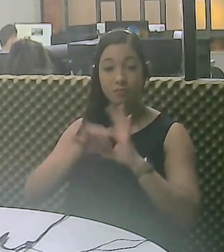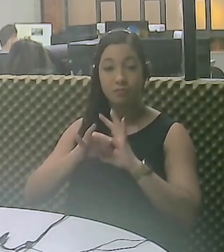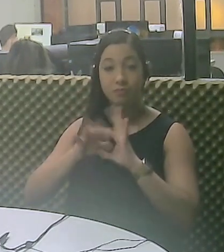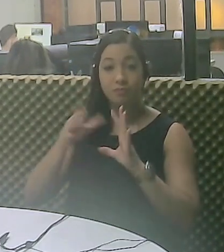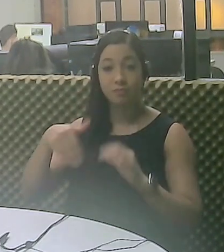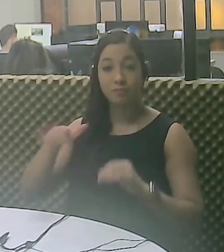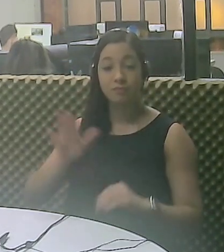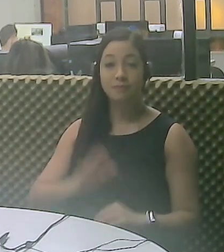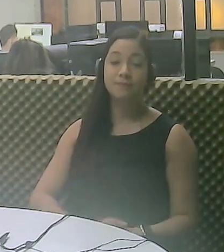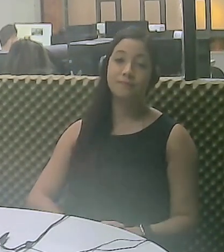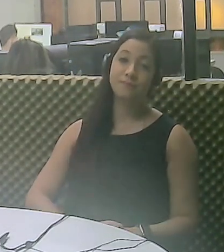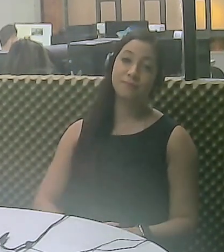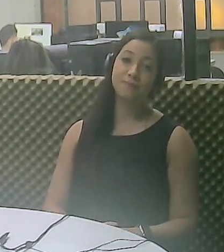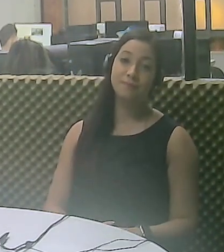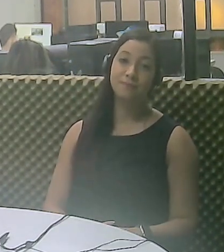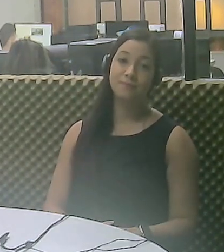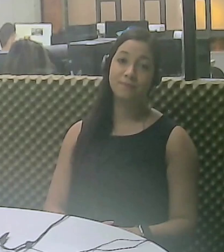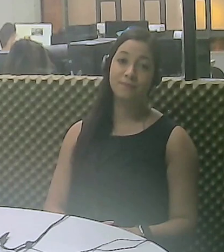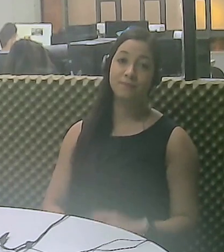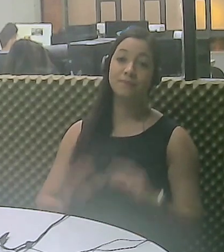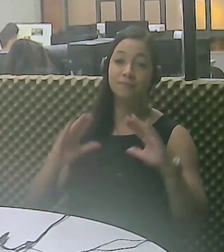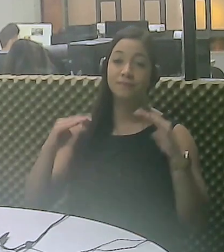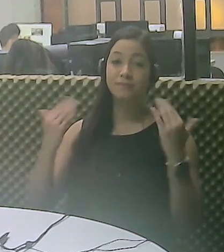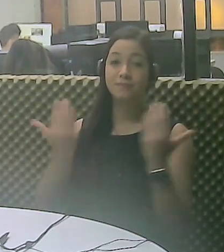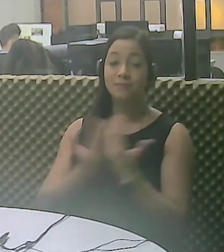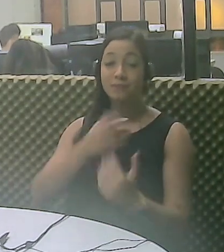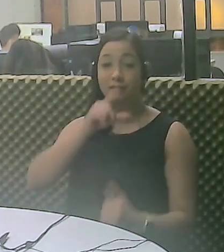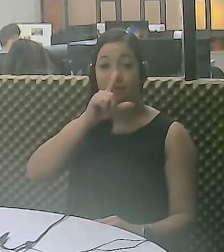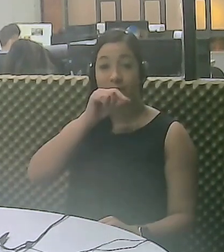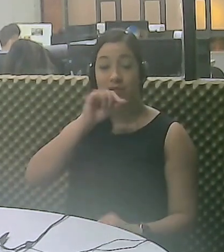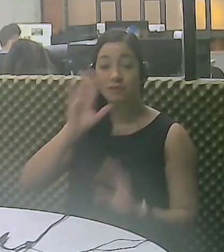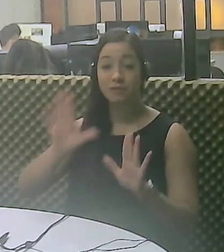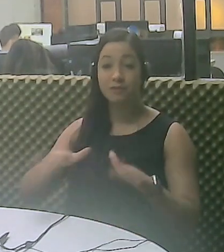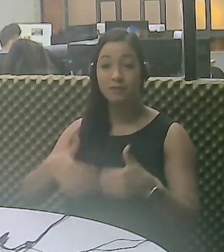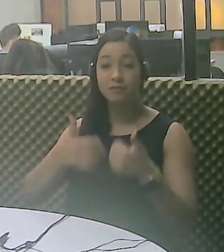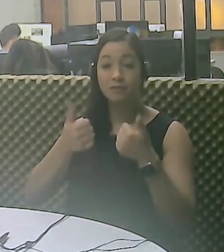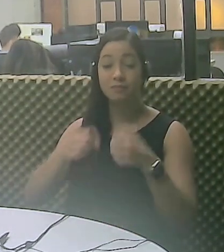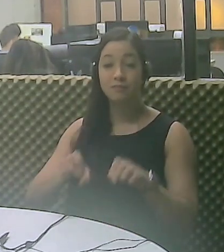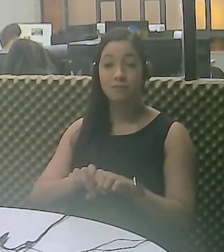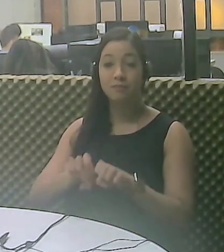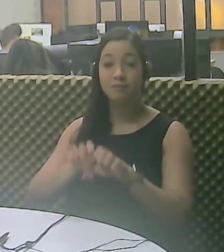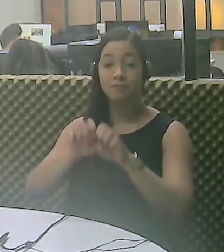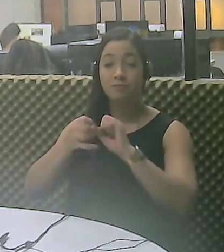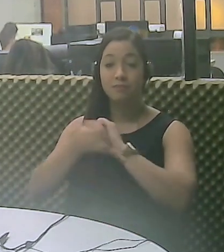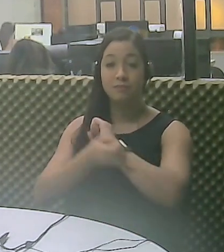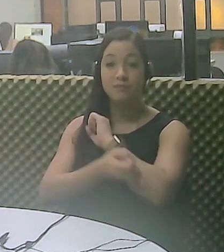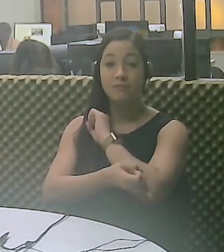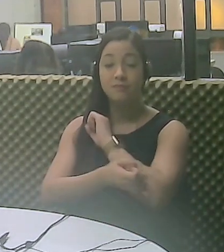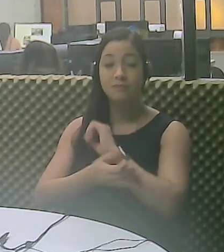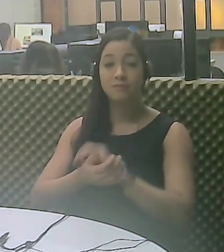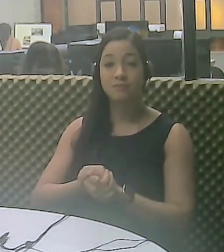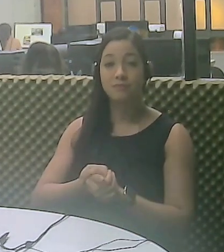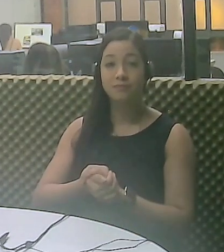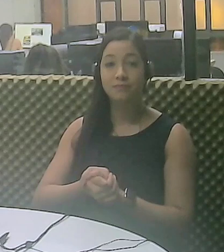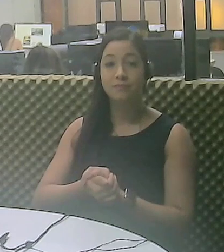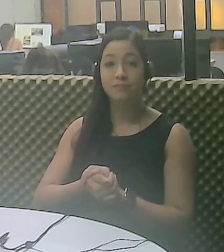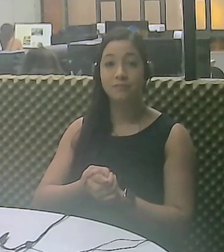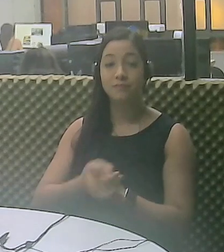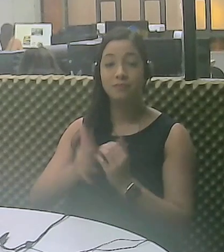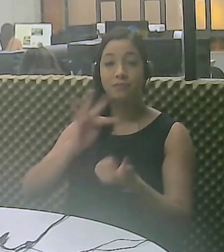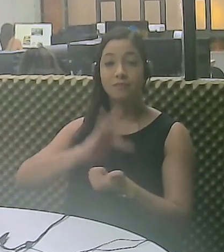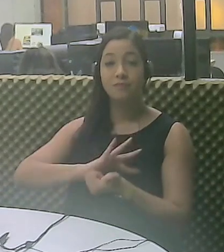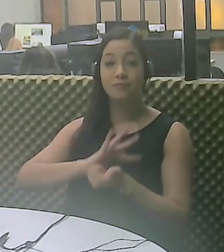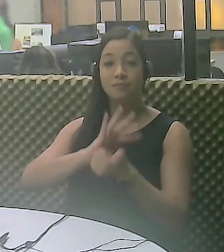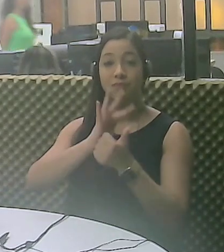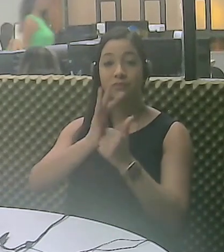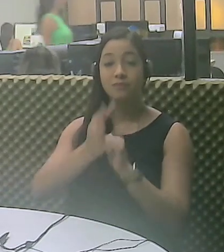liberados. A Arena Sabiazinho está com melhorias na infraestrutura. A Fundação